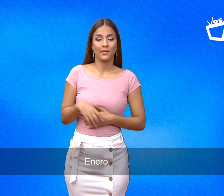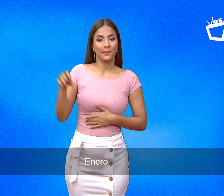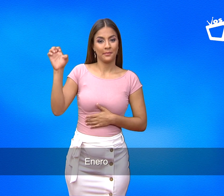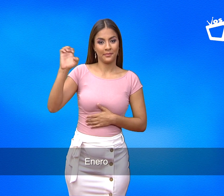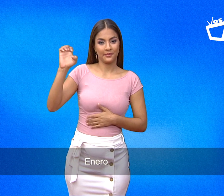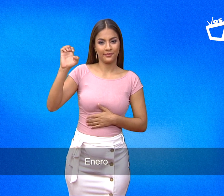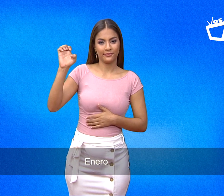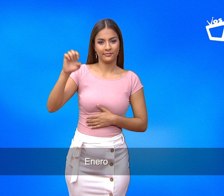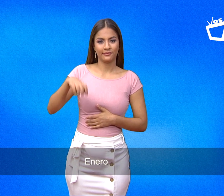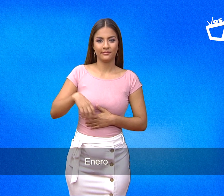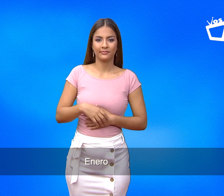enero